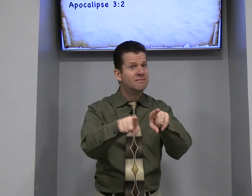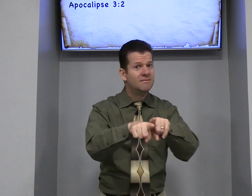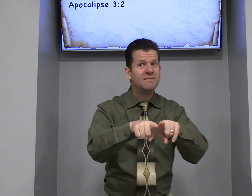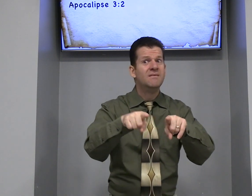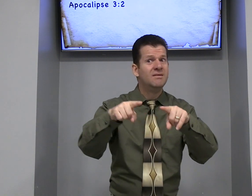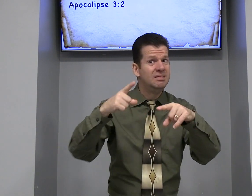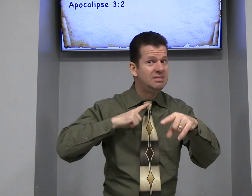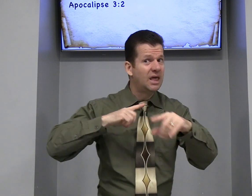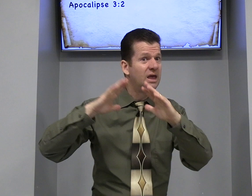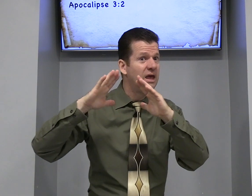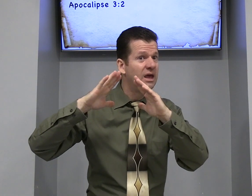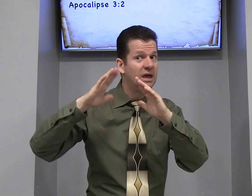Também.